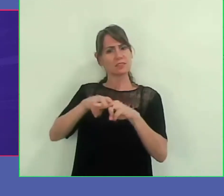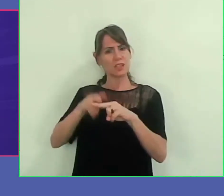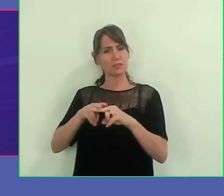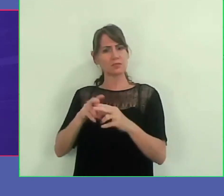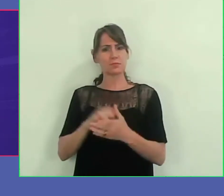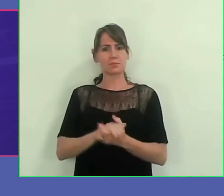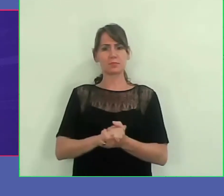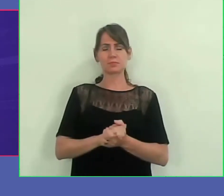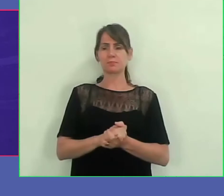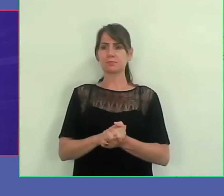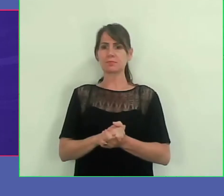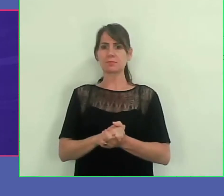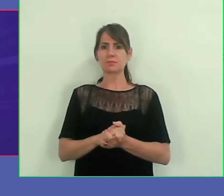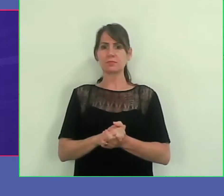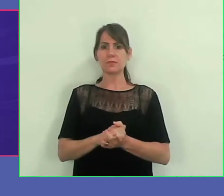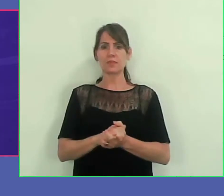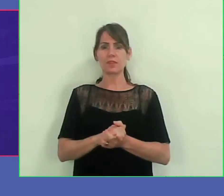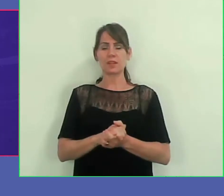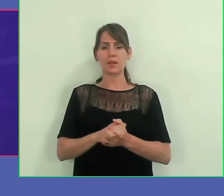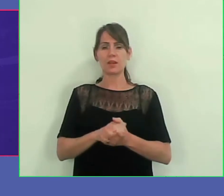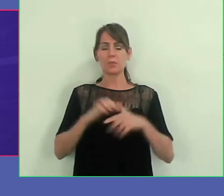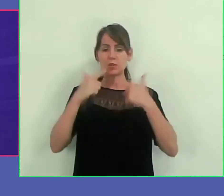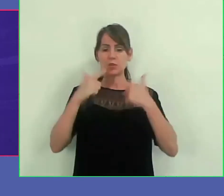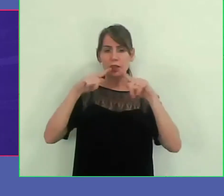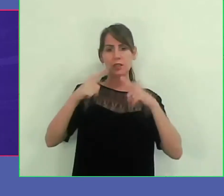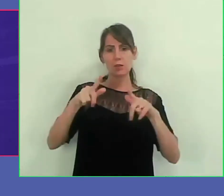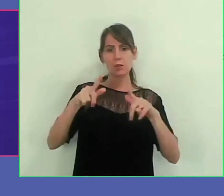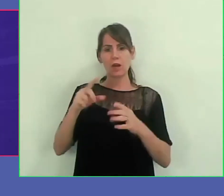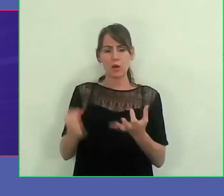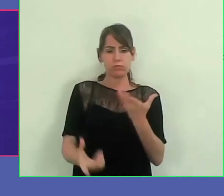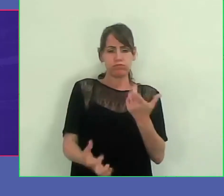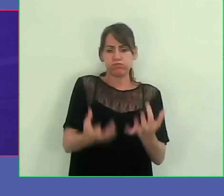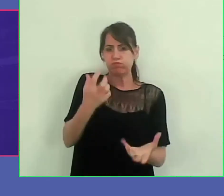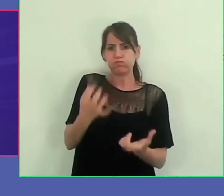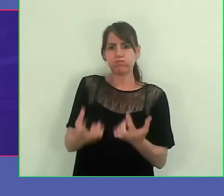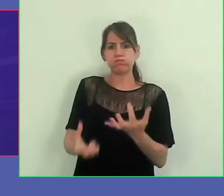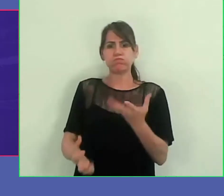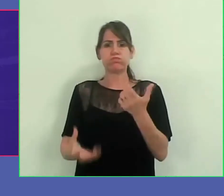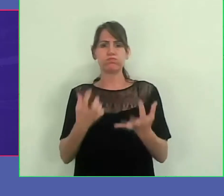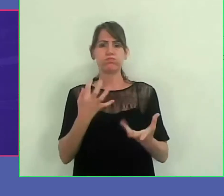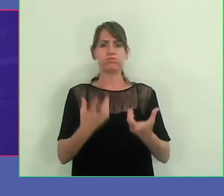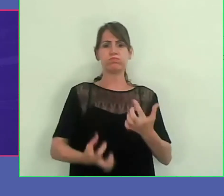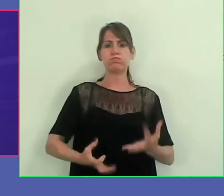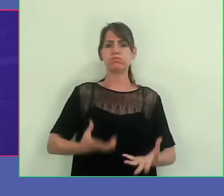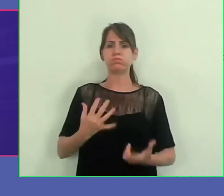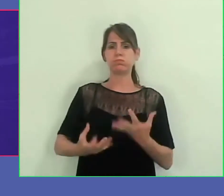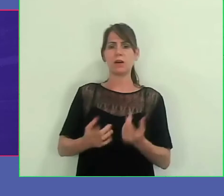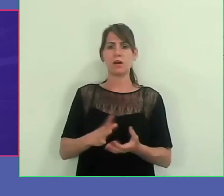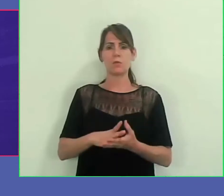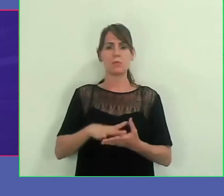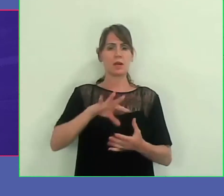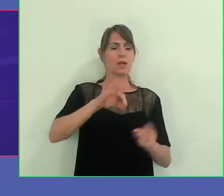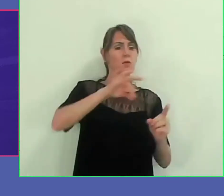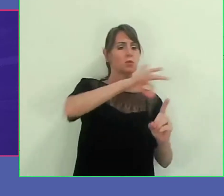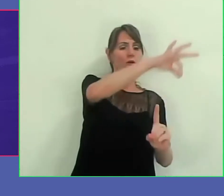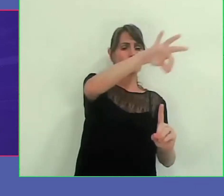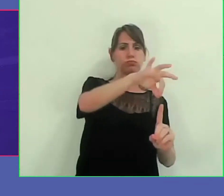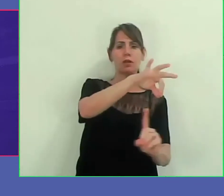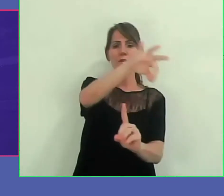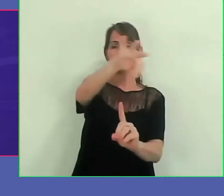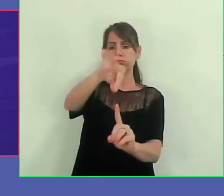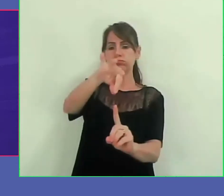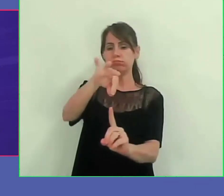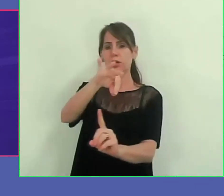eles, línguas como de fogo, e pousou uma sobre cada um deles. Todos